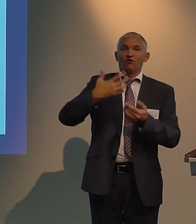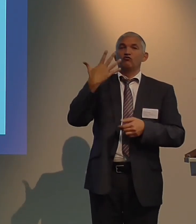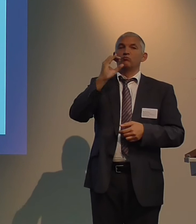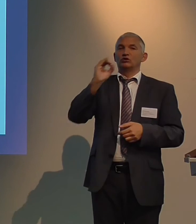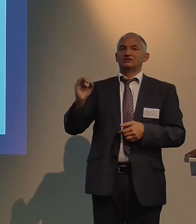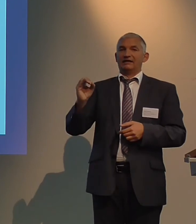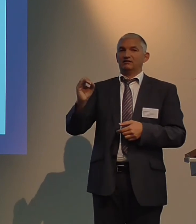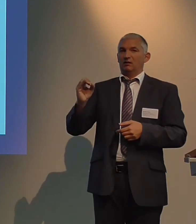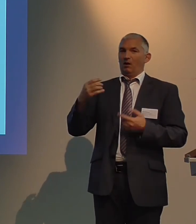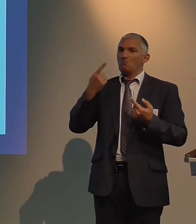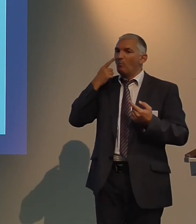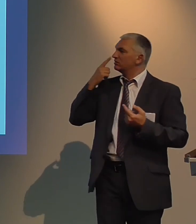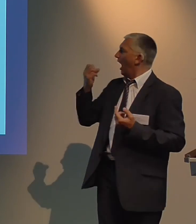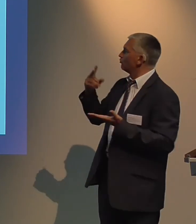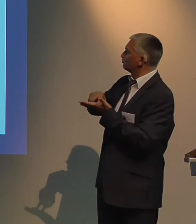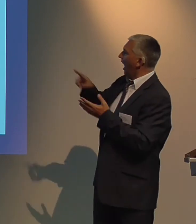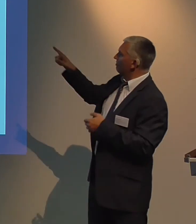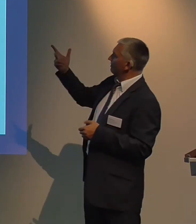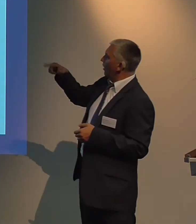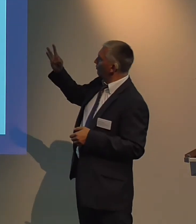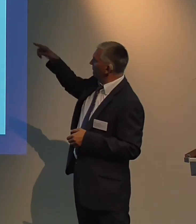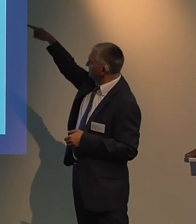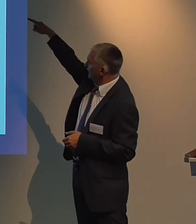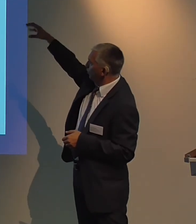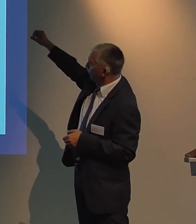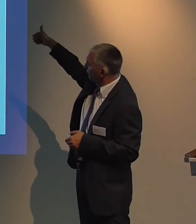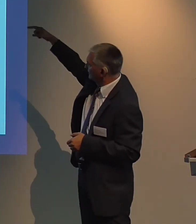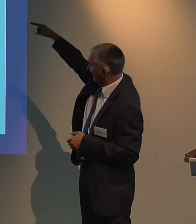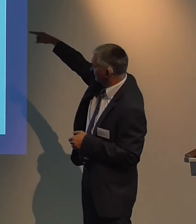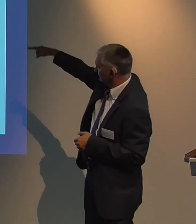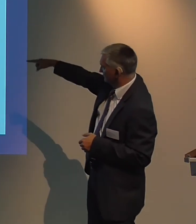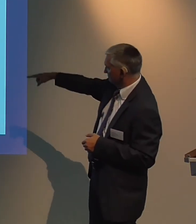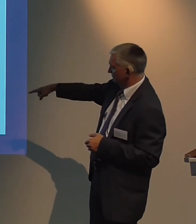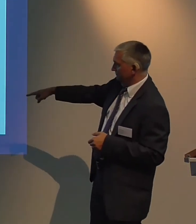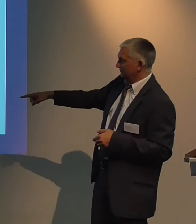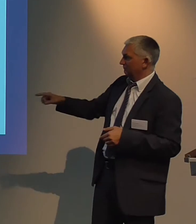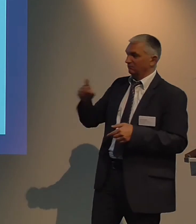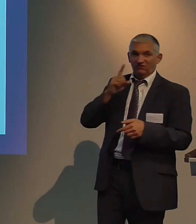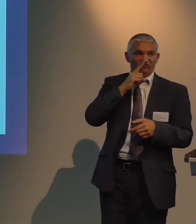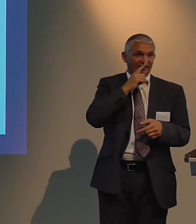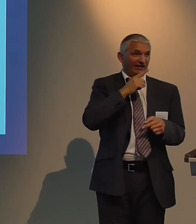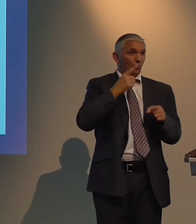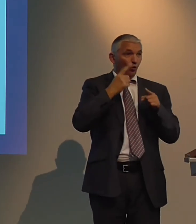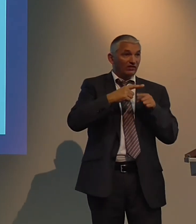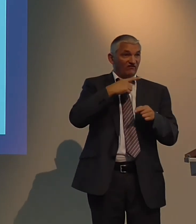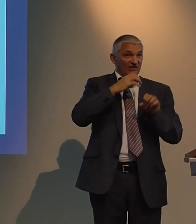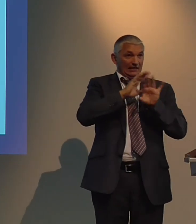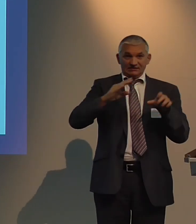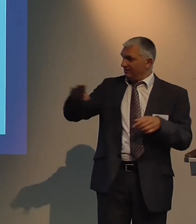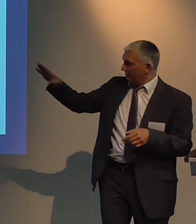wir fordern ja eigentlich 5%. Aber im Moment ist es so, dass 3,4, 0,6 sehr wenig